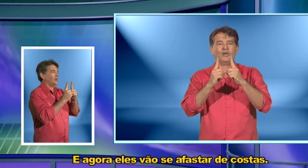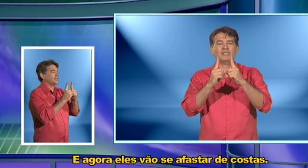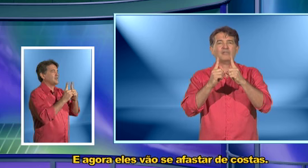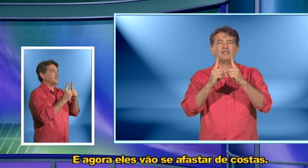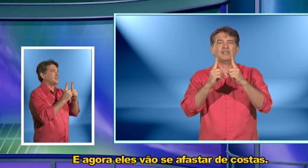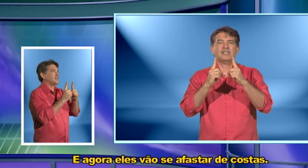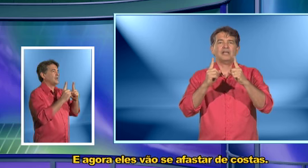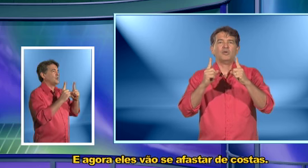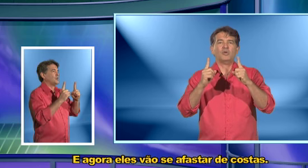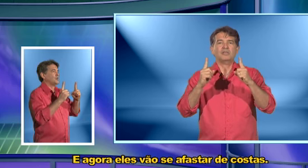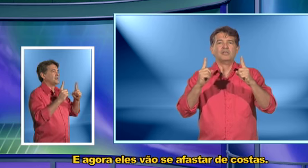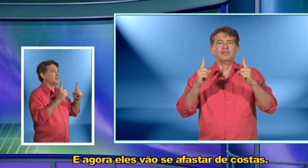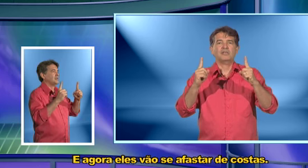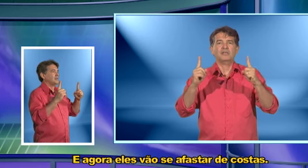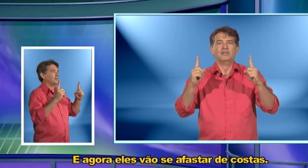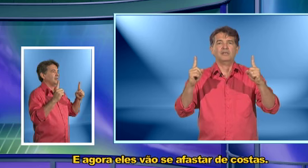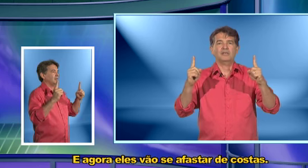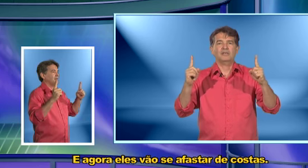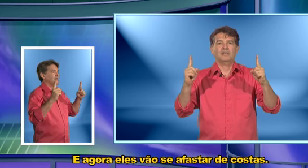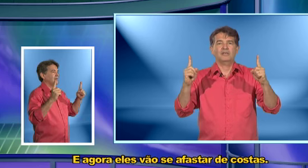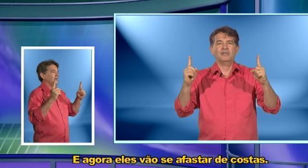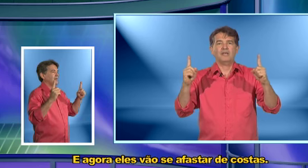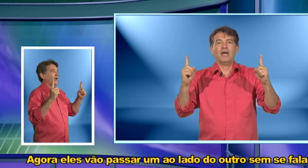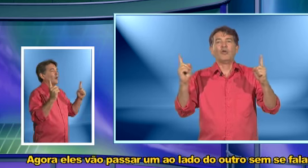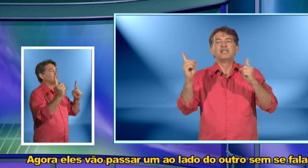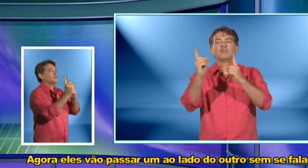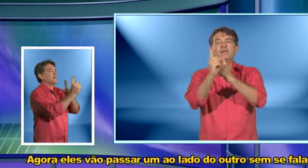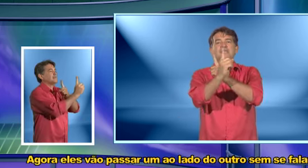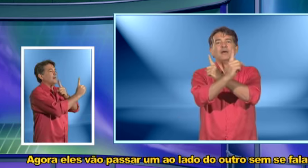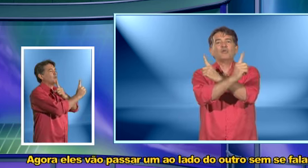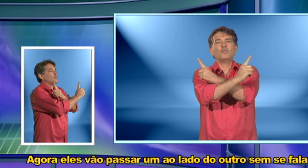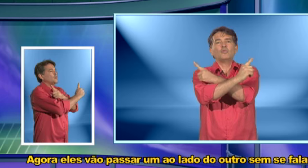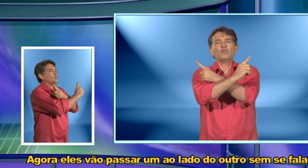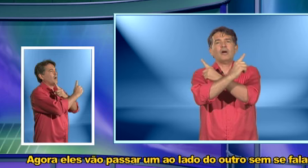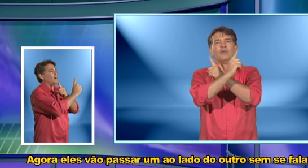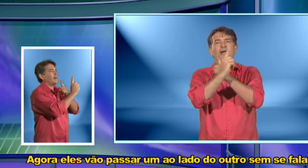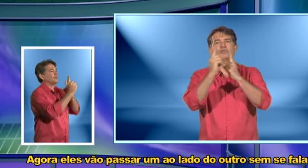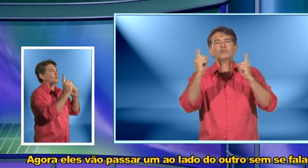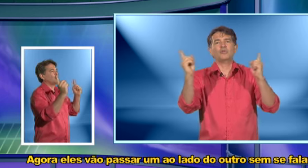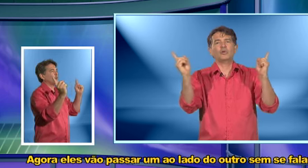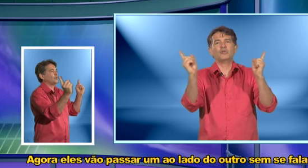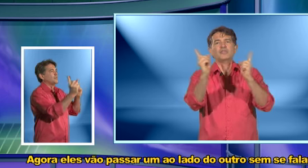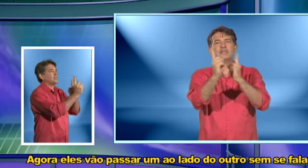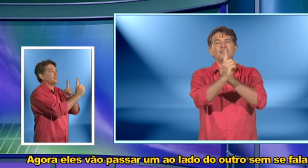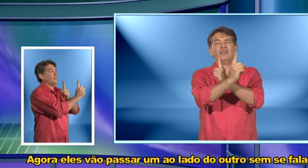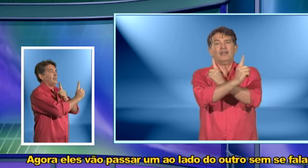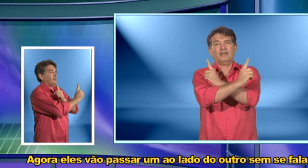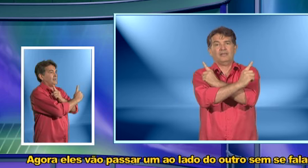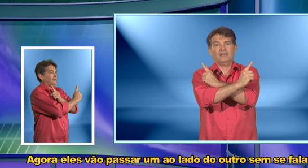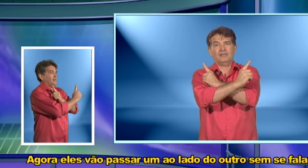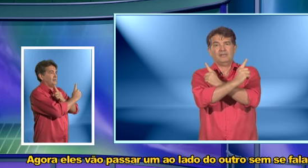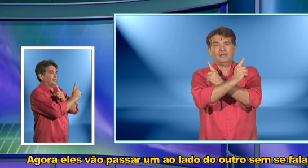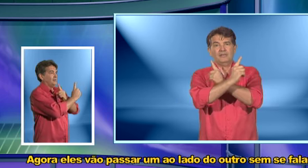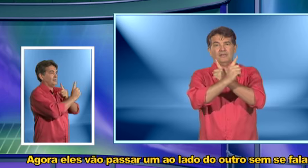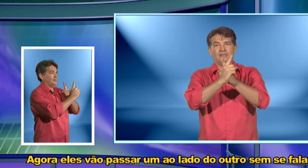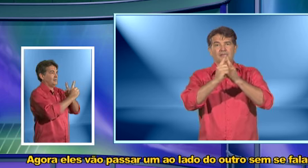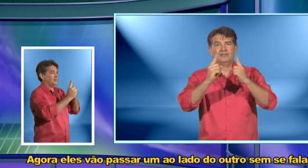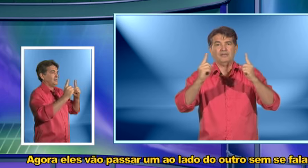e agora eles vão se afastar de costas. Agora eles vão passar um ao lado do outro sem se falar.